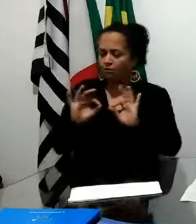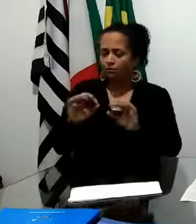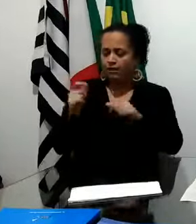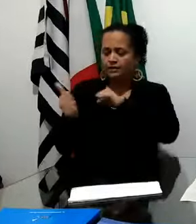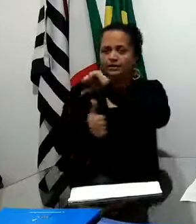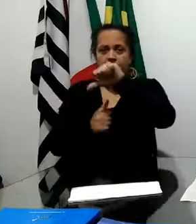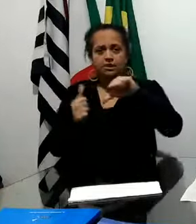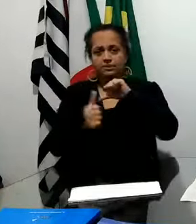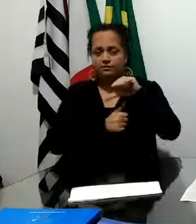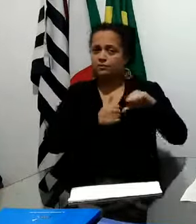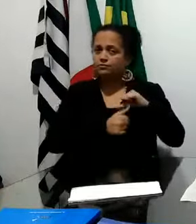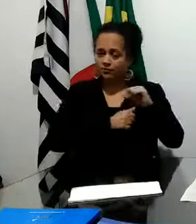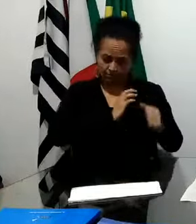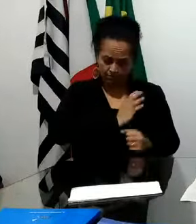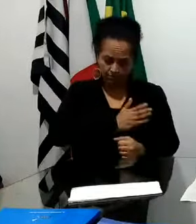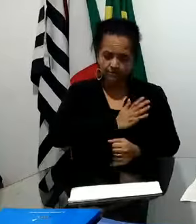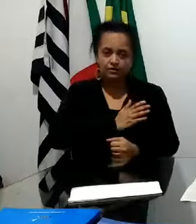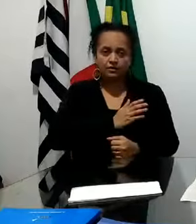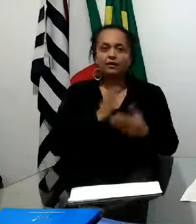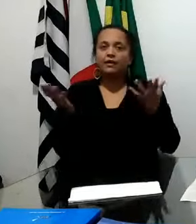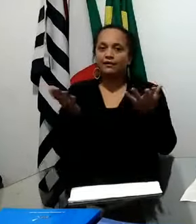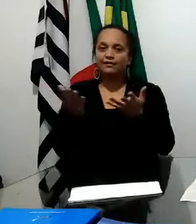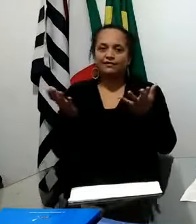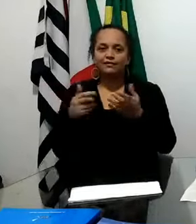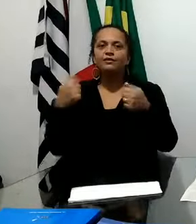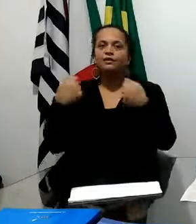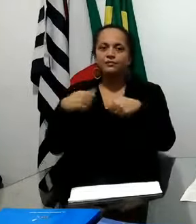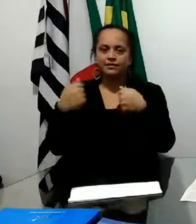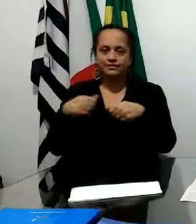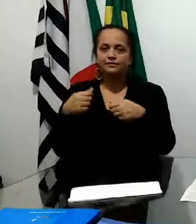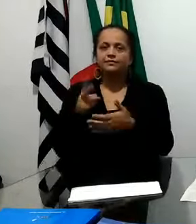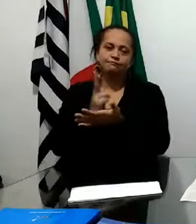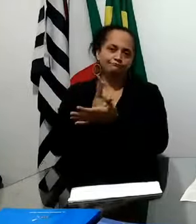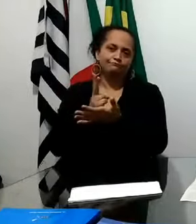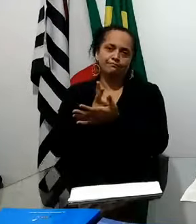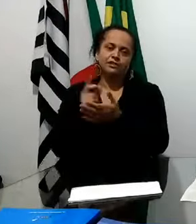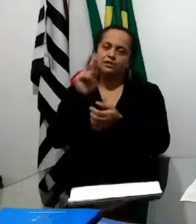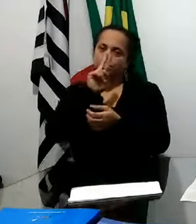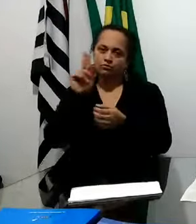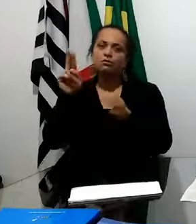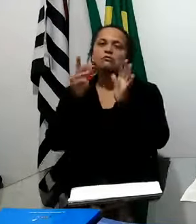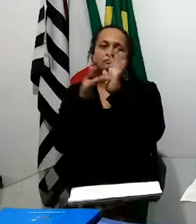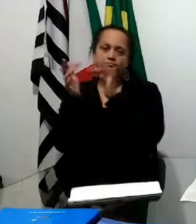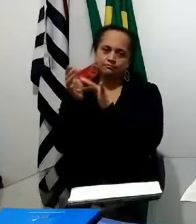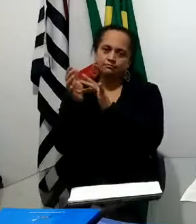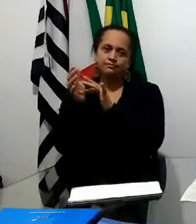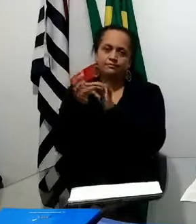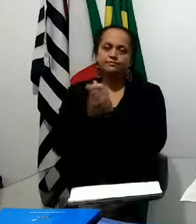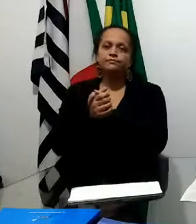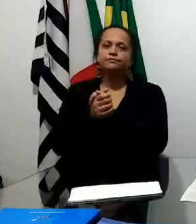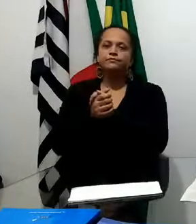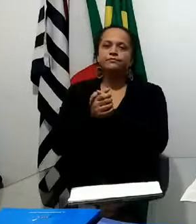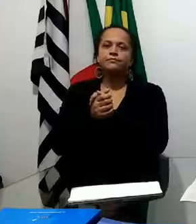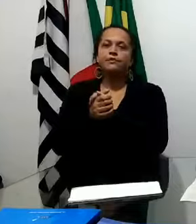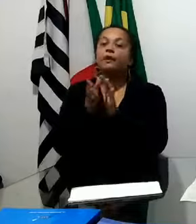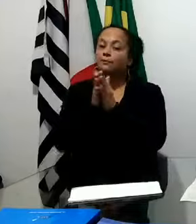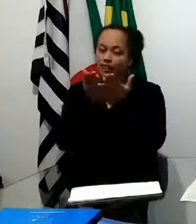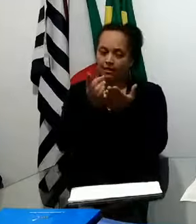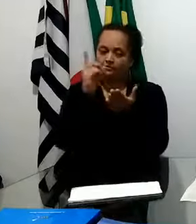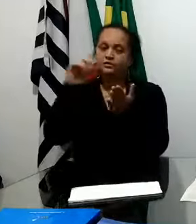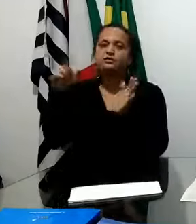quebrantamento, de arrependimento. Em nome de Jesus. A Bíblia diz que nós estamos, que o justo é como a aurora, né?